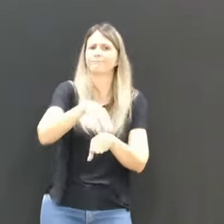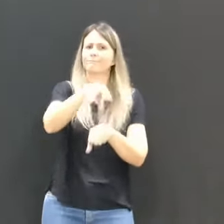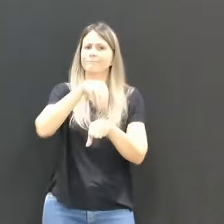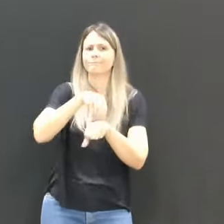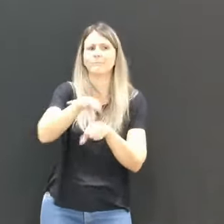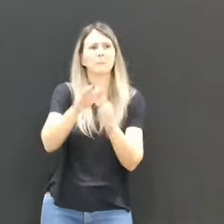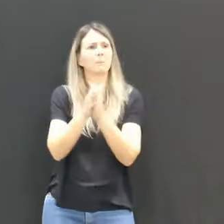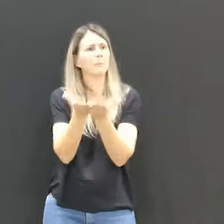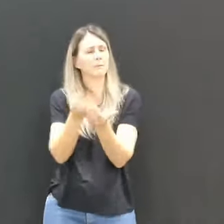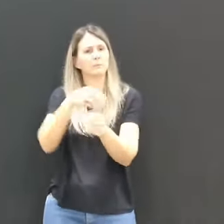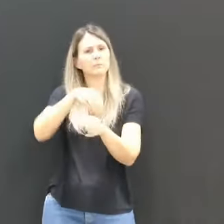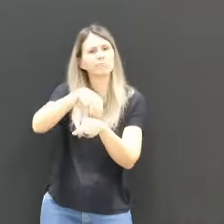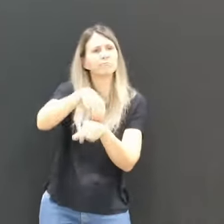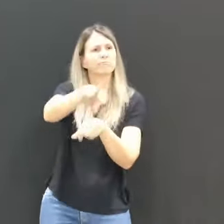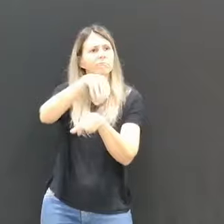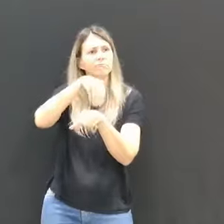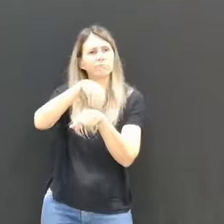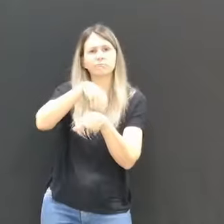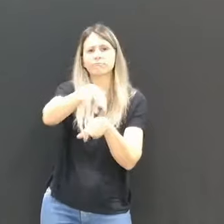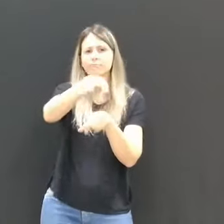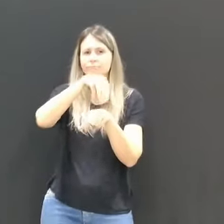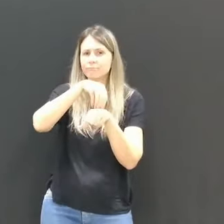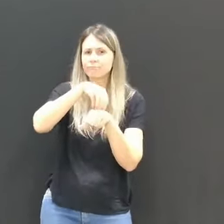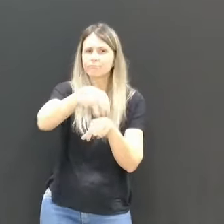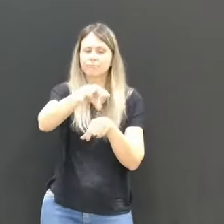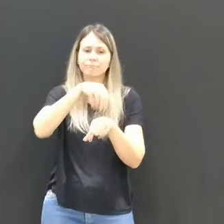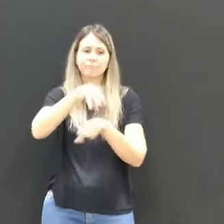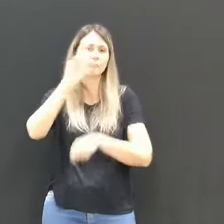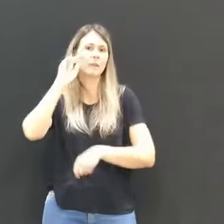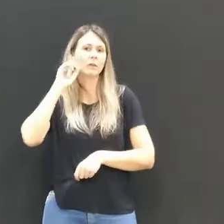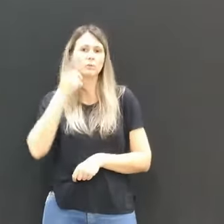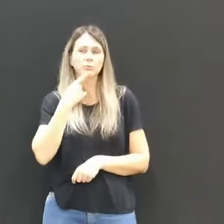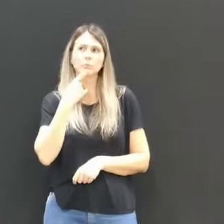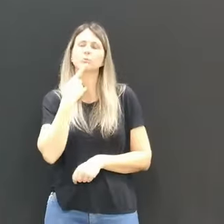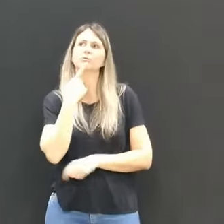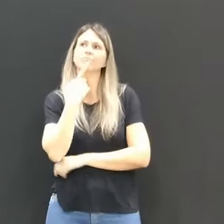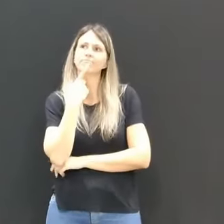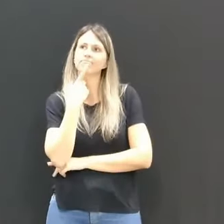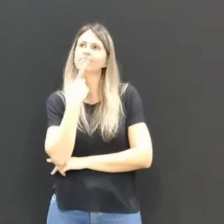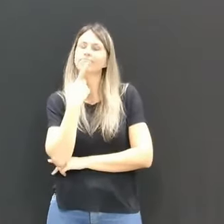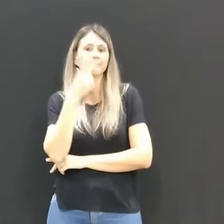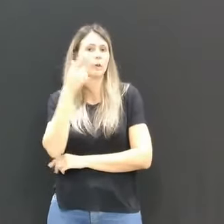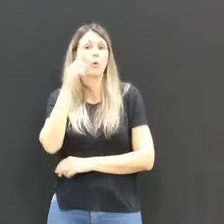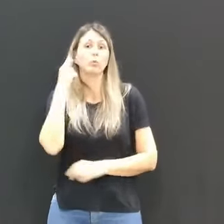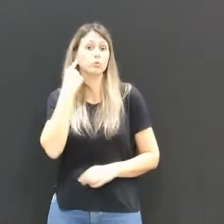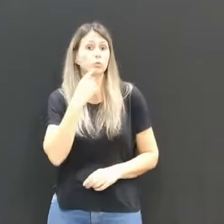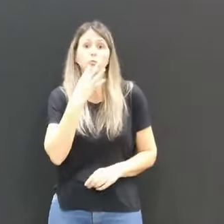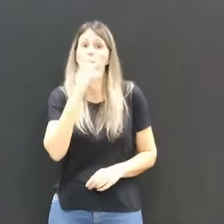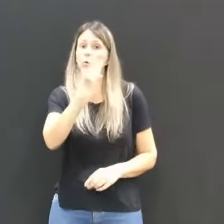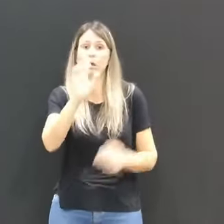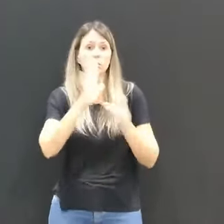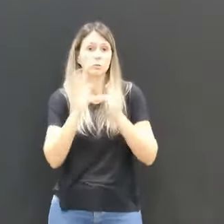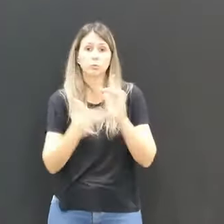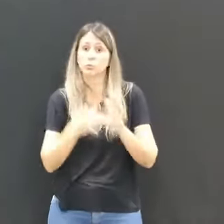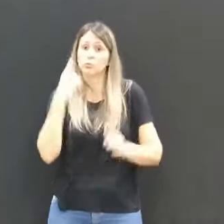Aí a gente ensinando a palavra, eu ensinando a palavra de Deus para ele, explicando. Aí o surdo ficou pensando assim, ó, ele não conhecia Jesus,